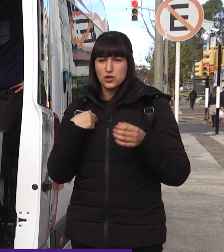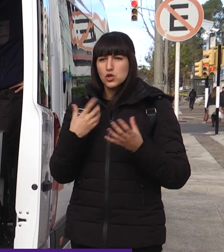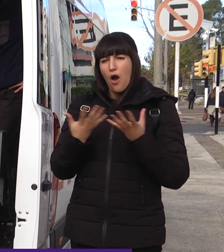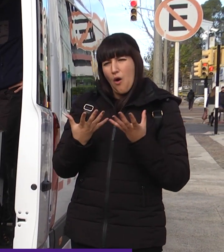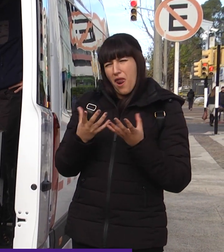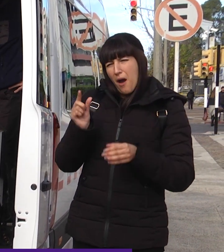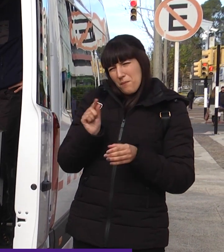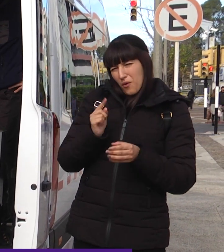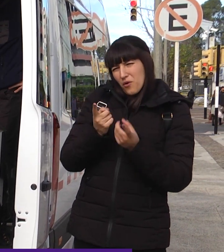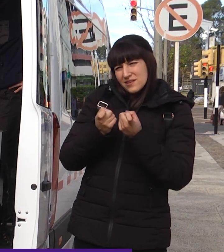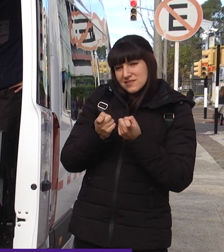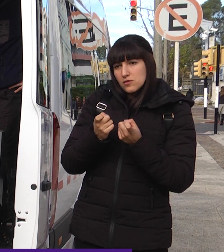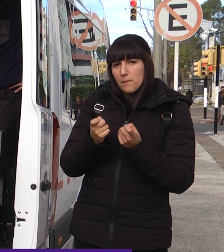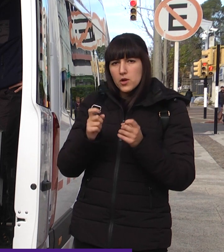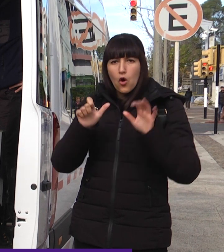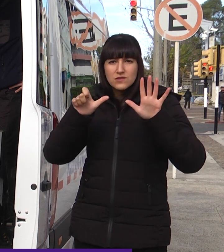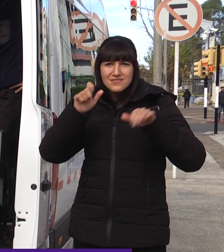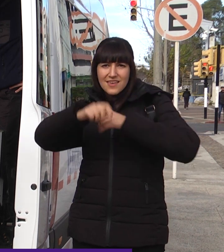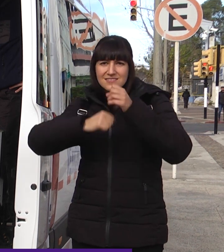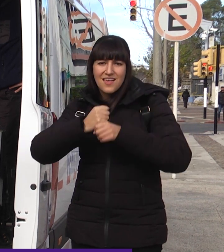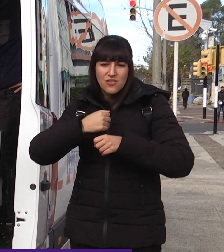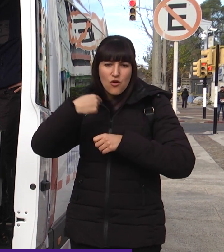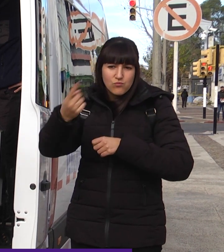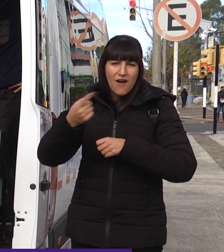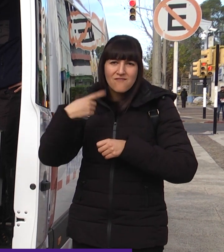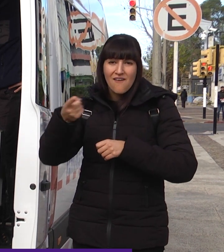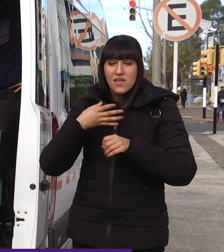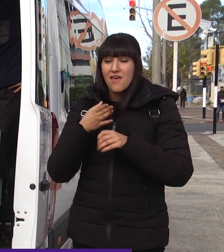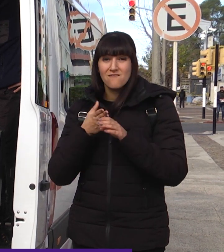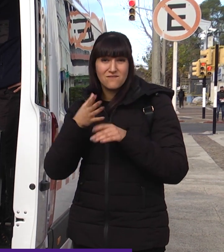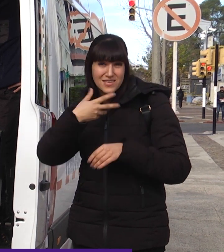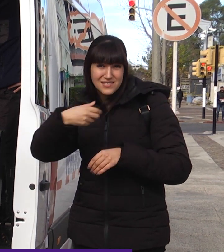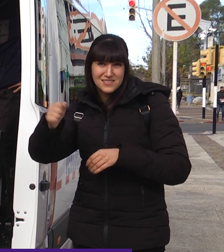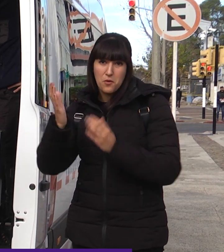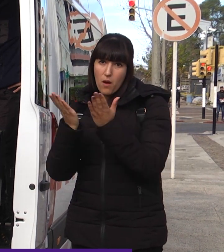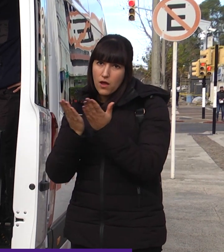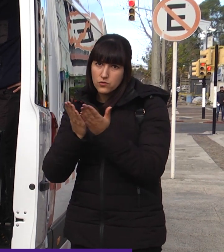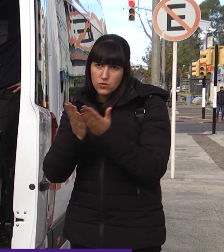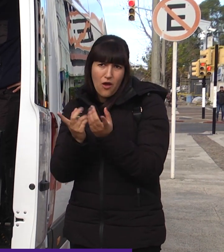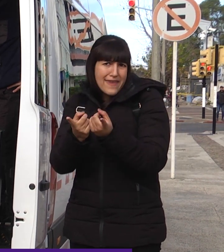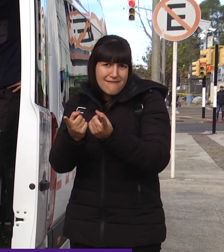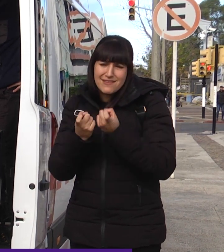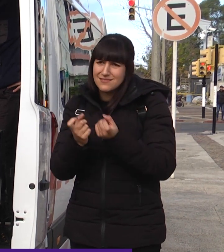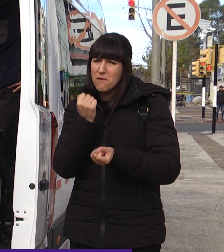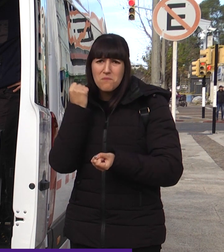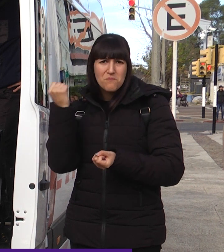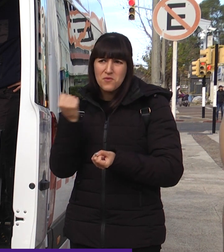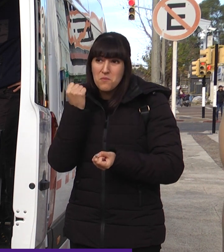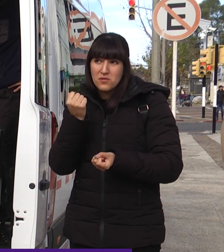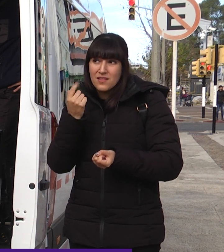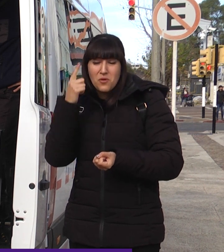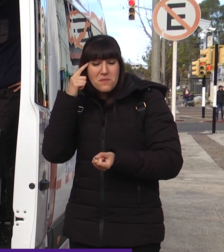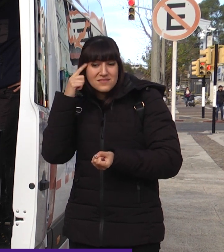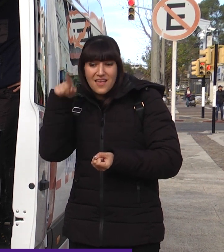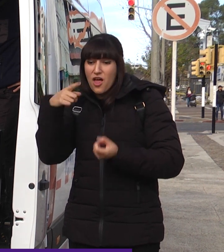lo estoy utilizando mucho pero lo utilice seis años seguidos para ir a estudiar y es algo que si no hubiese tenido esta herramienta tal vez no hubiese podido